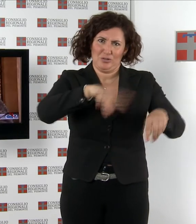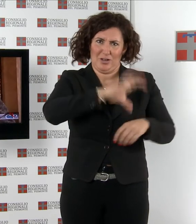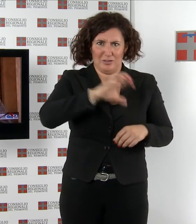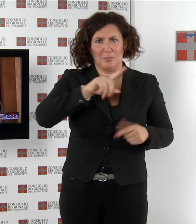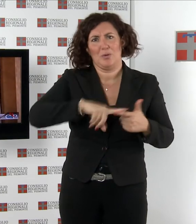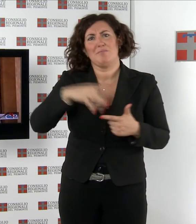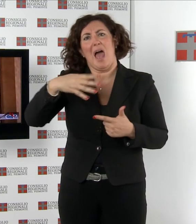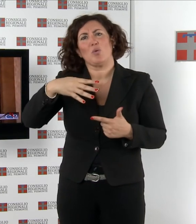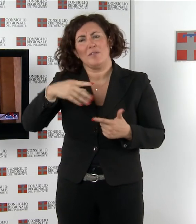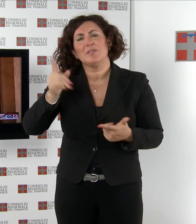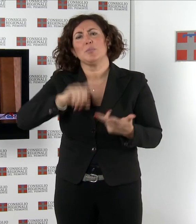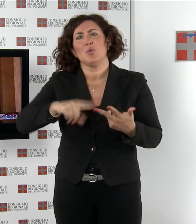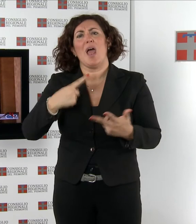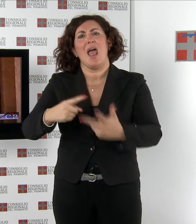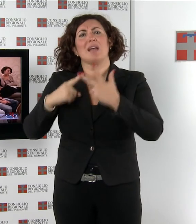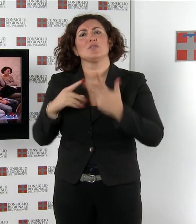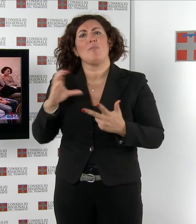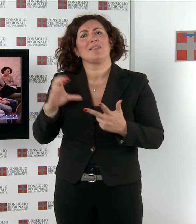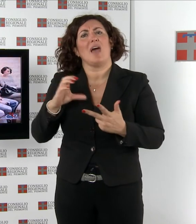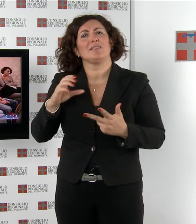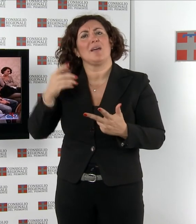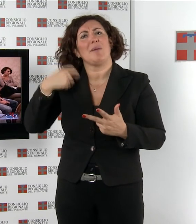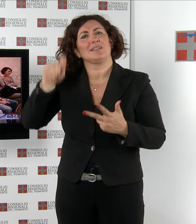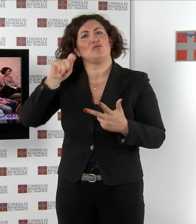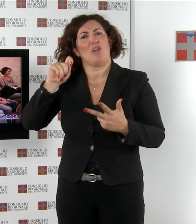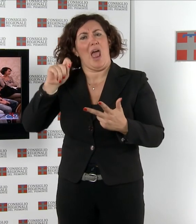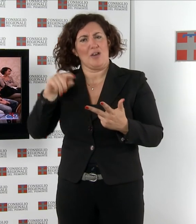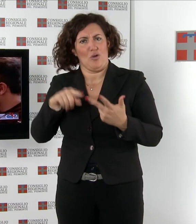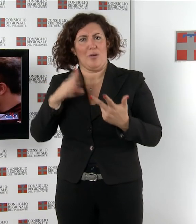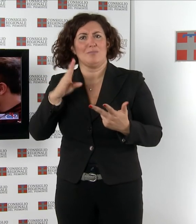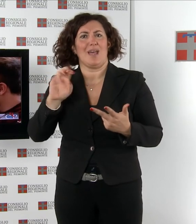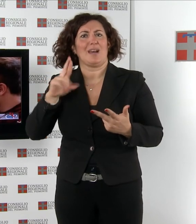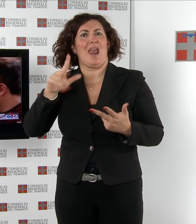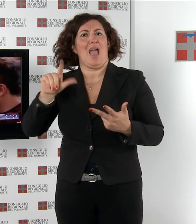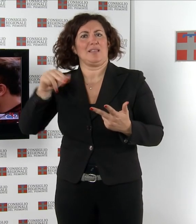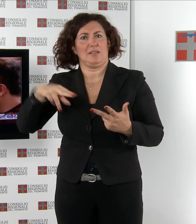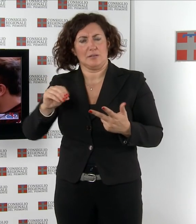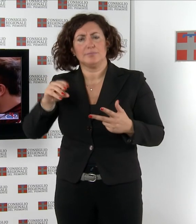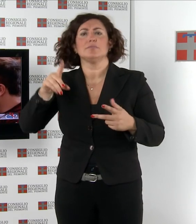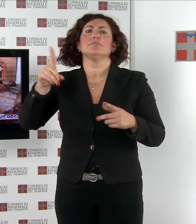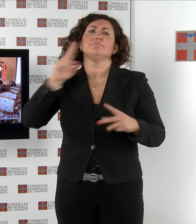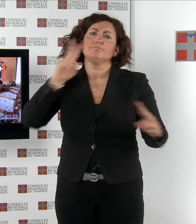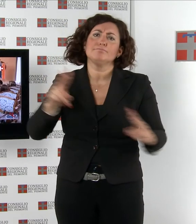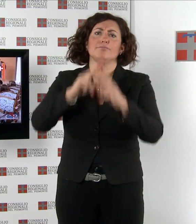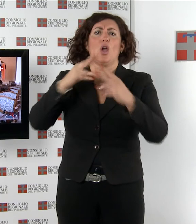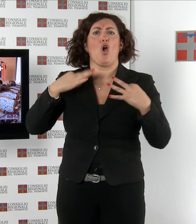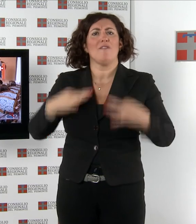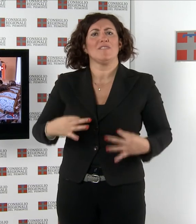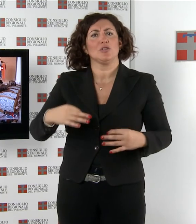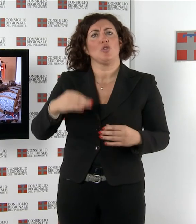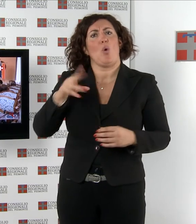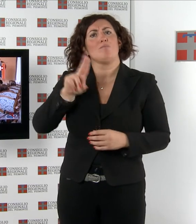Maruffi e l'ex comandante partigiano Franco Berlanda hanno incontrato gli studenti del convitto Umberto I e una delegazione di studenti